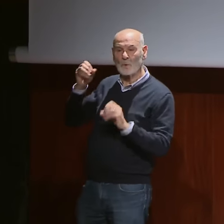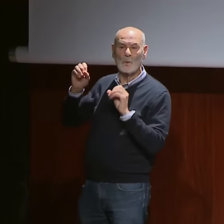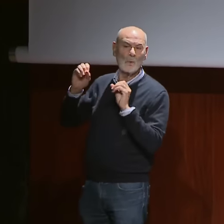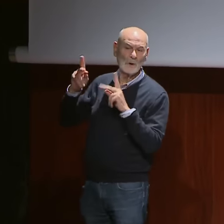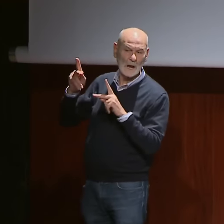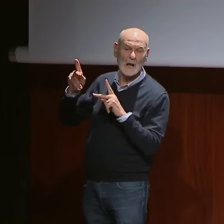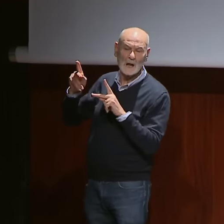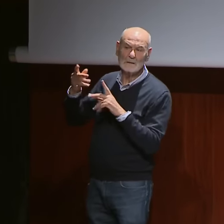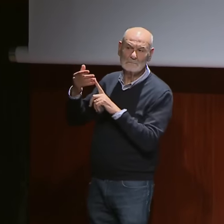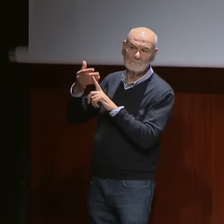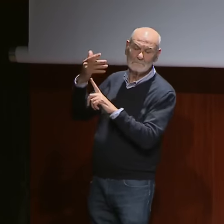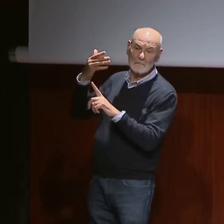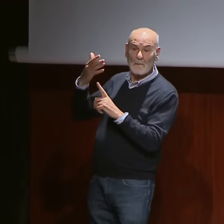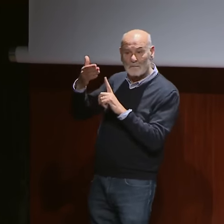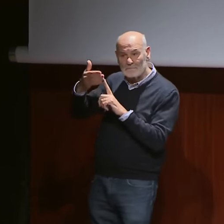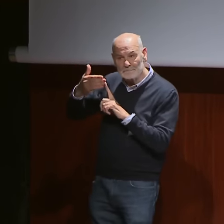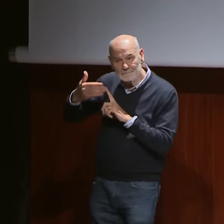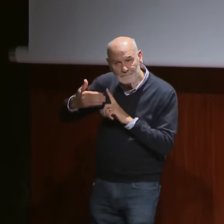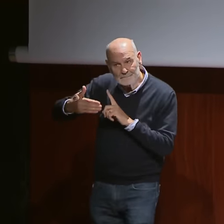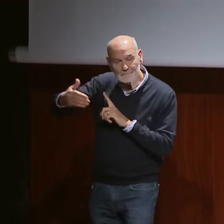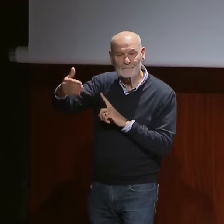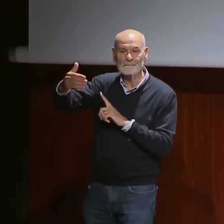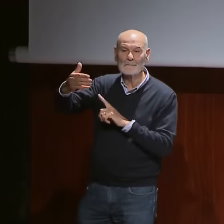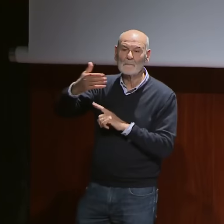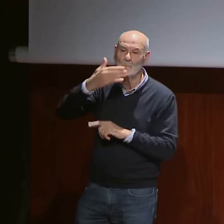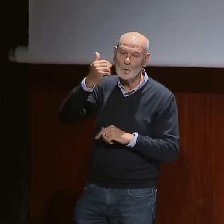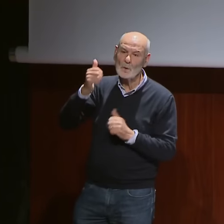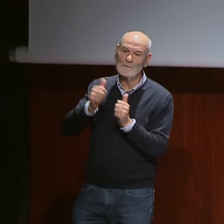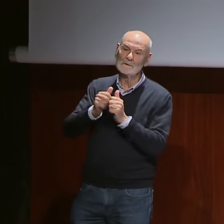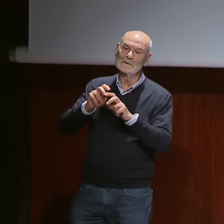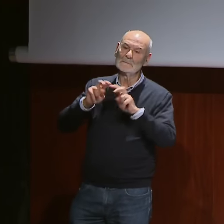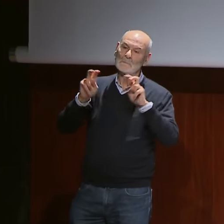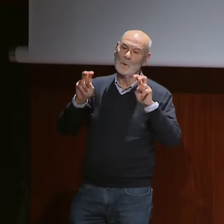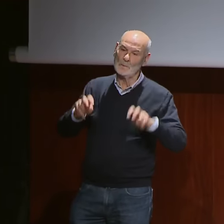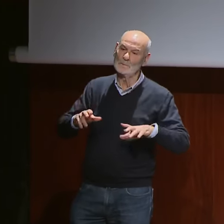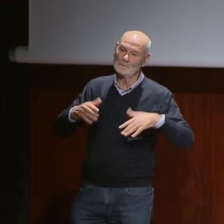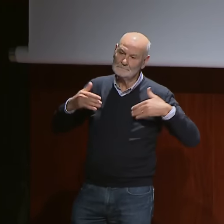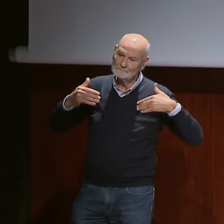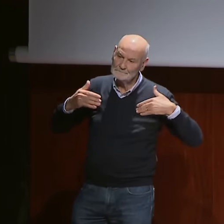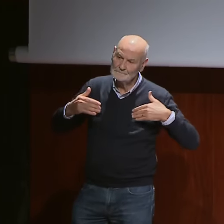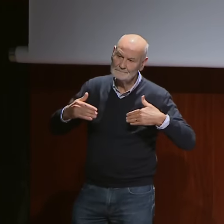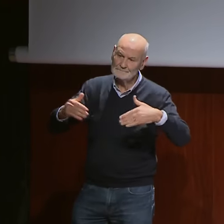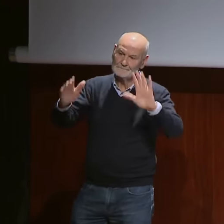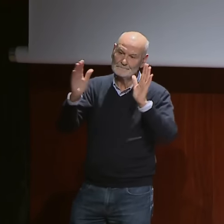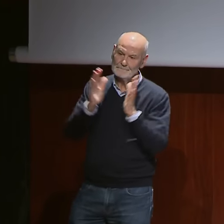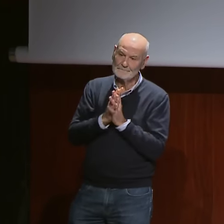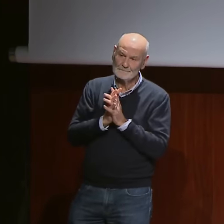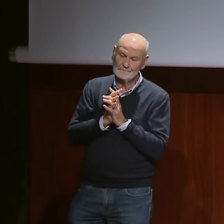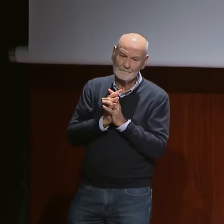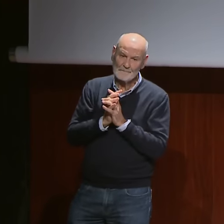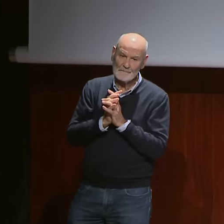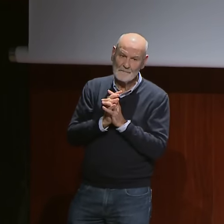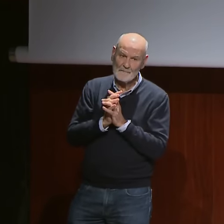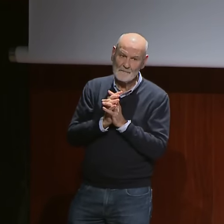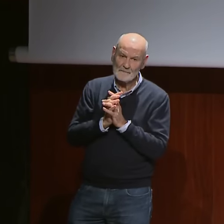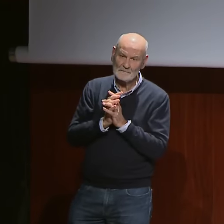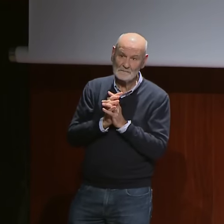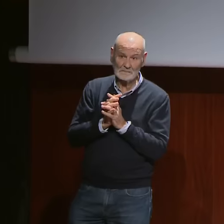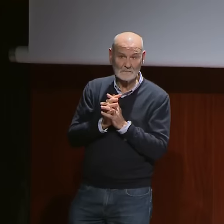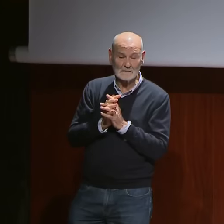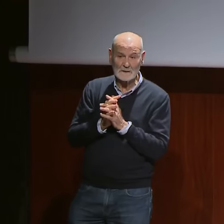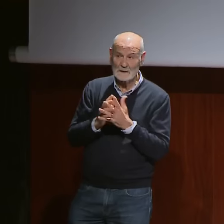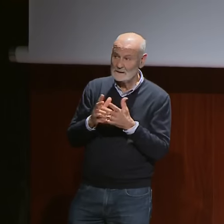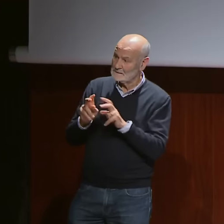ce soit quelqu'un de diplômé. Je pense avant certaines années, ça aurait peut-être pu